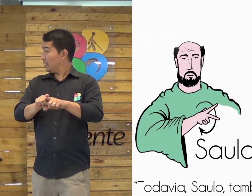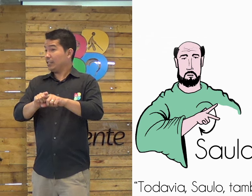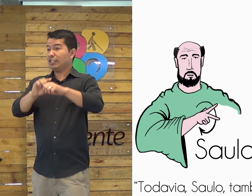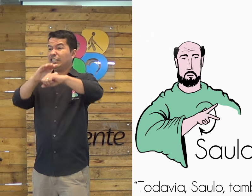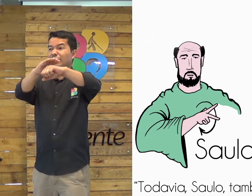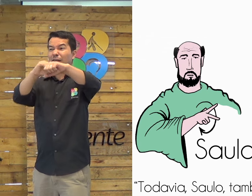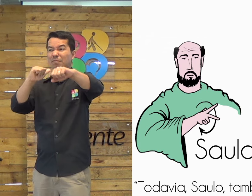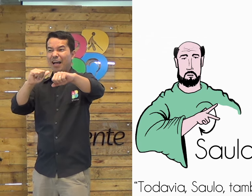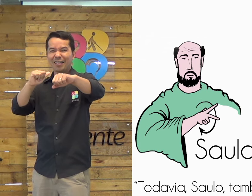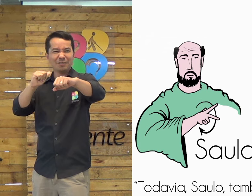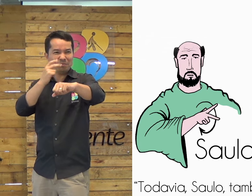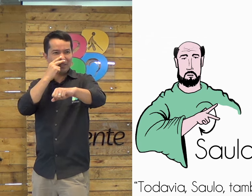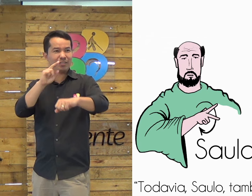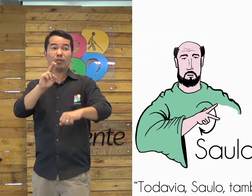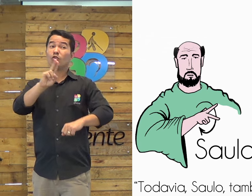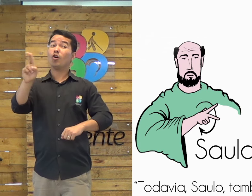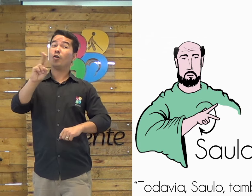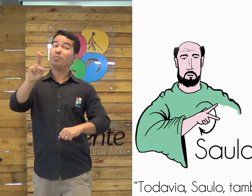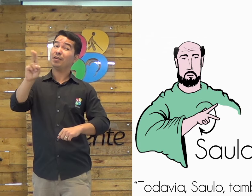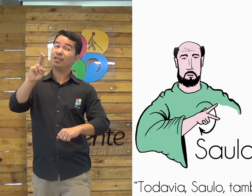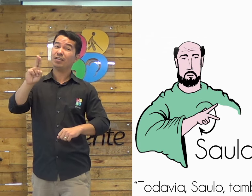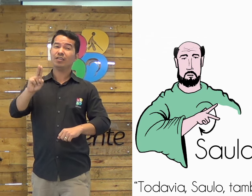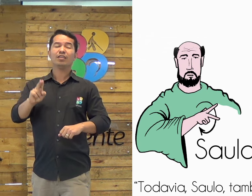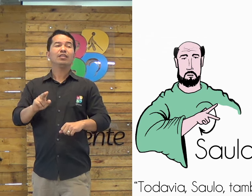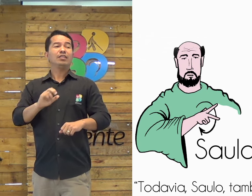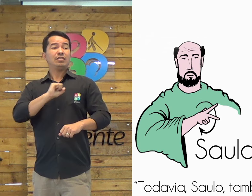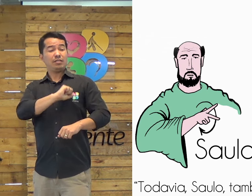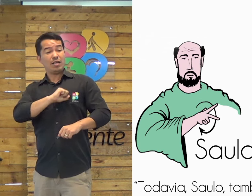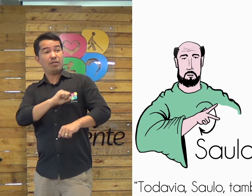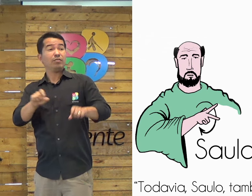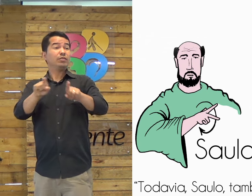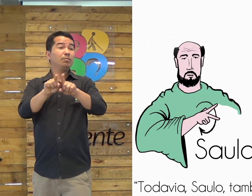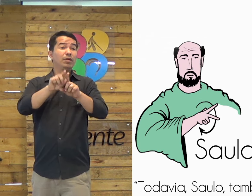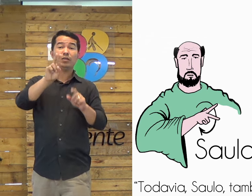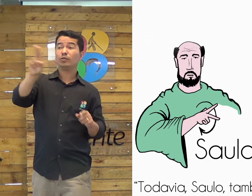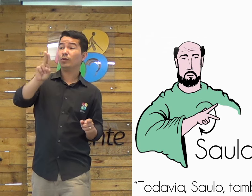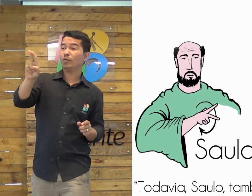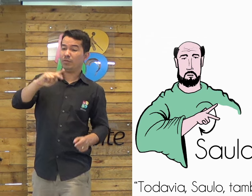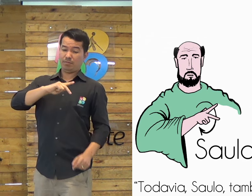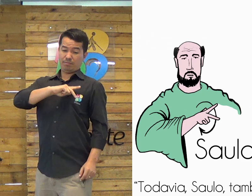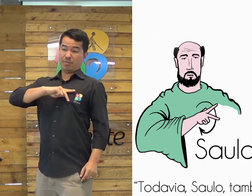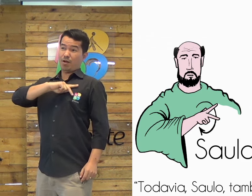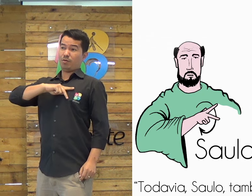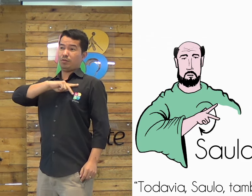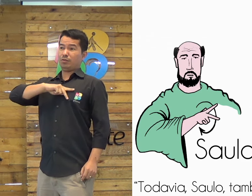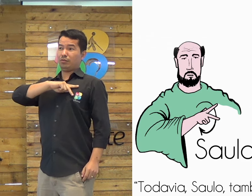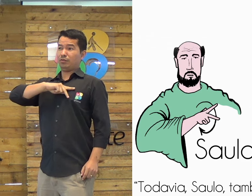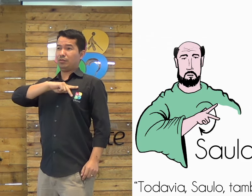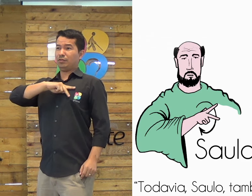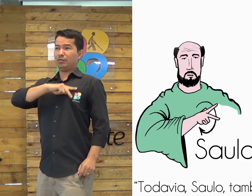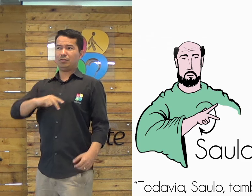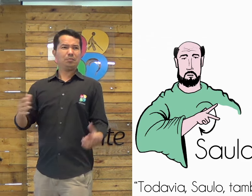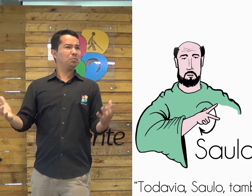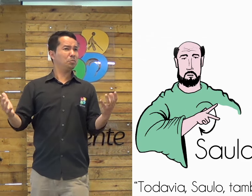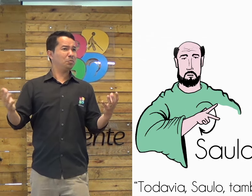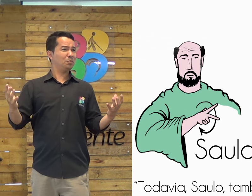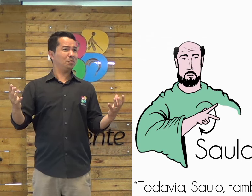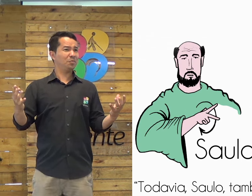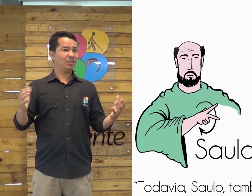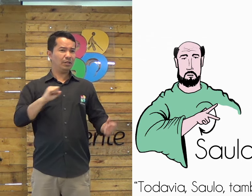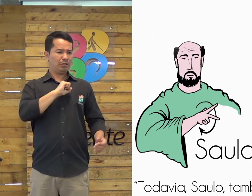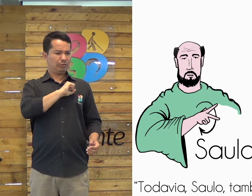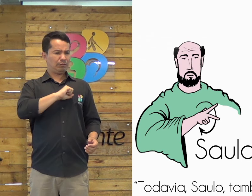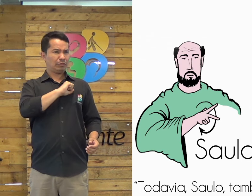Todavia Saulo, também chamado. Esse chamado refere a nome, né? Também